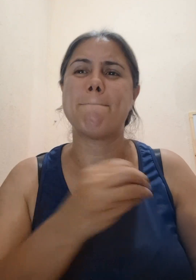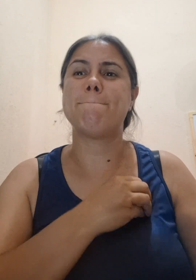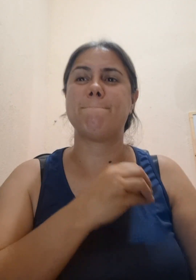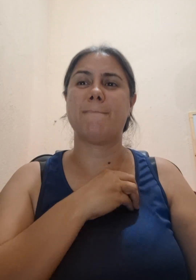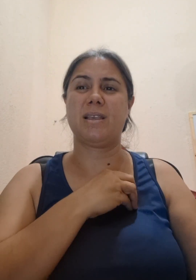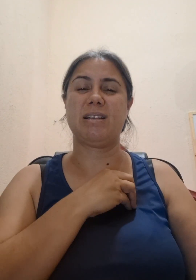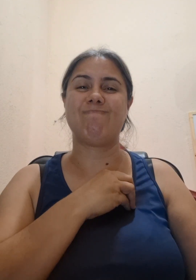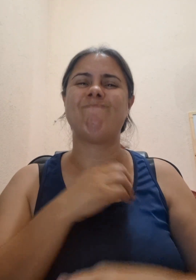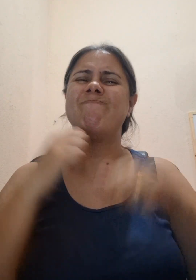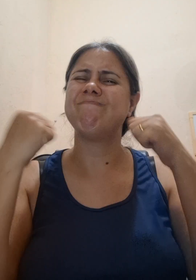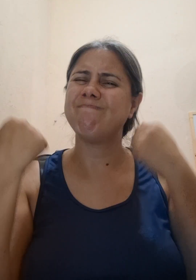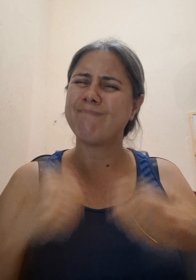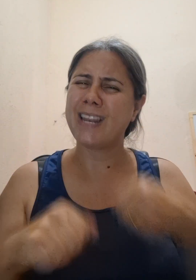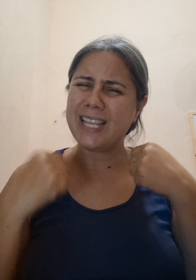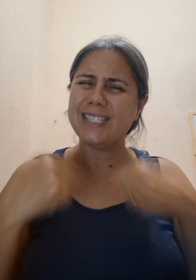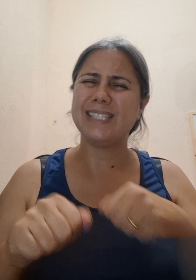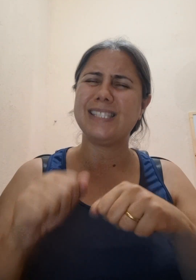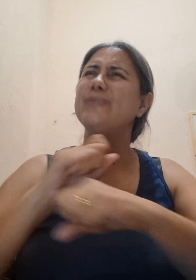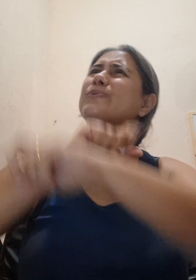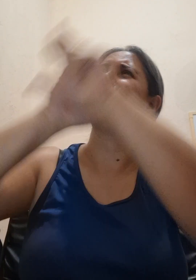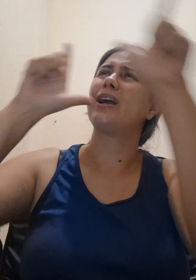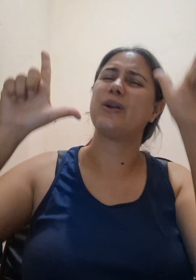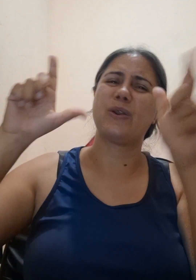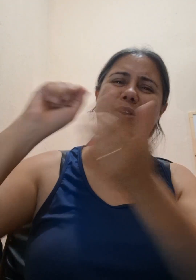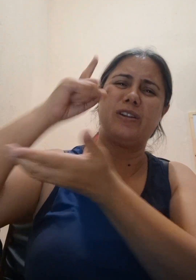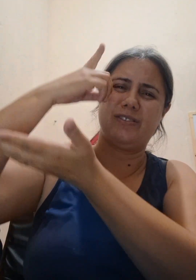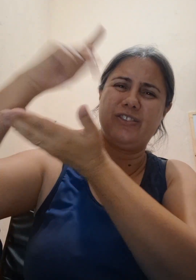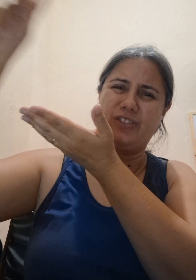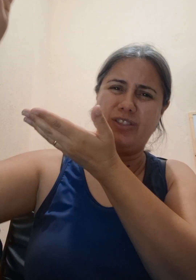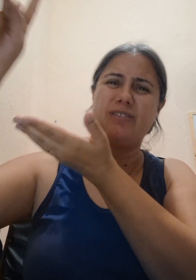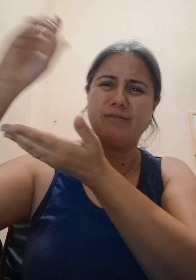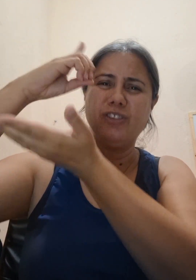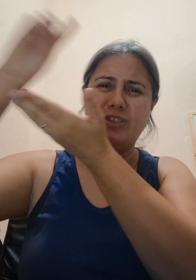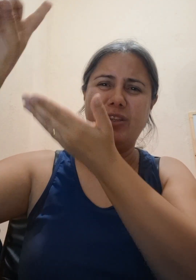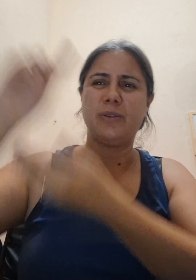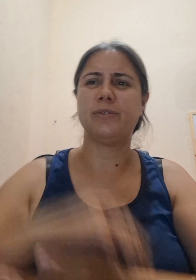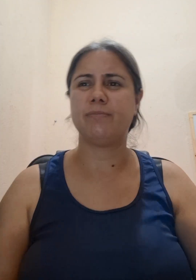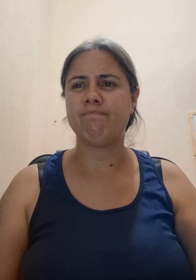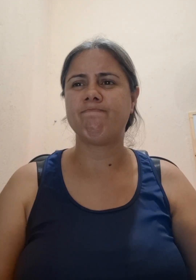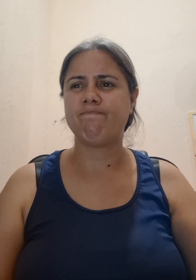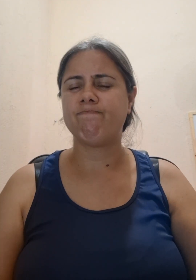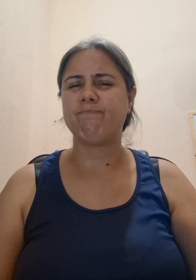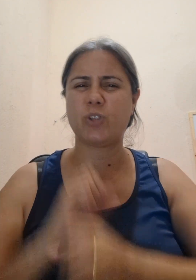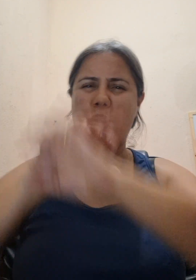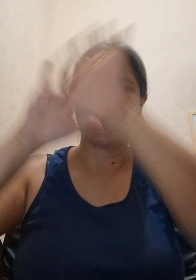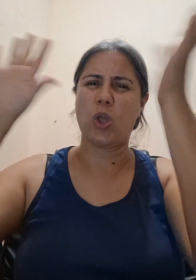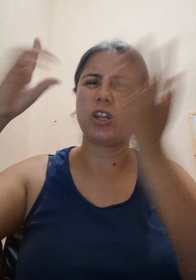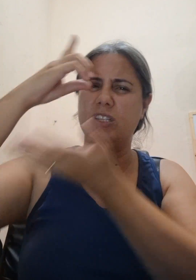porque todas as pessoas pecaram e carecem da glória de